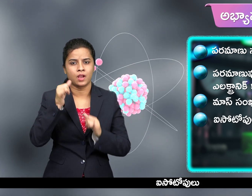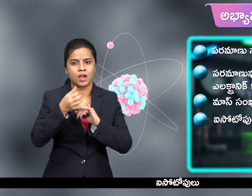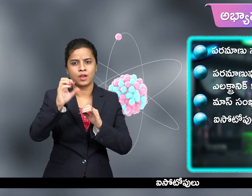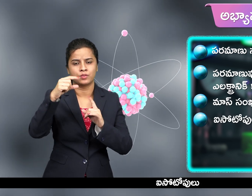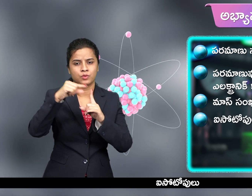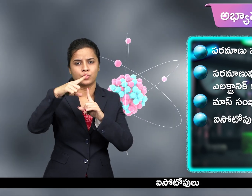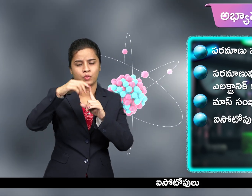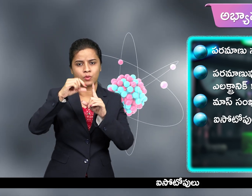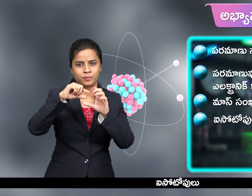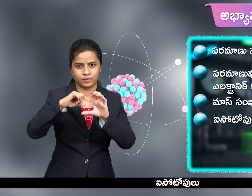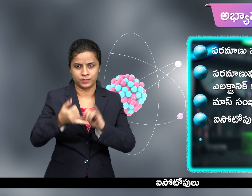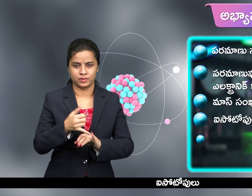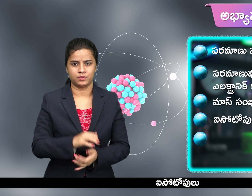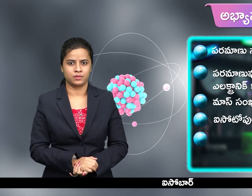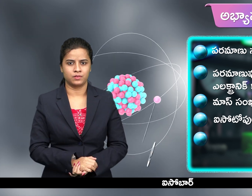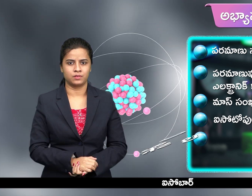ఐసోటోపులు,